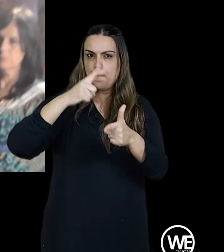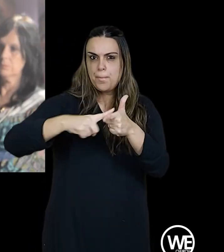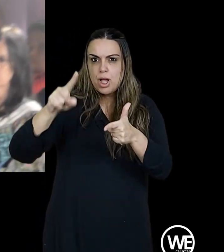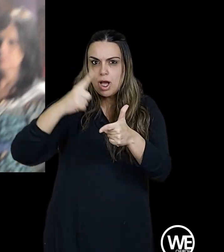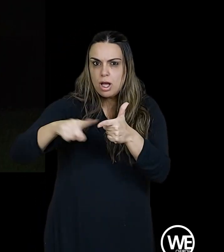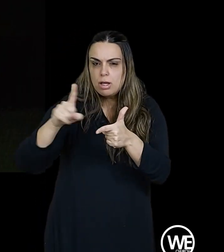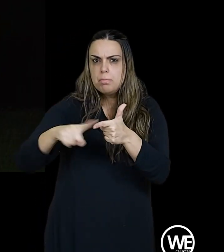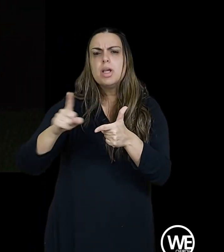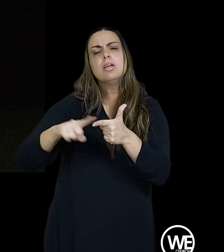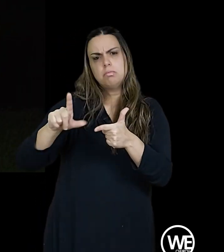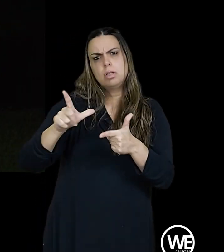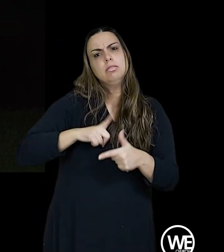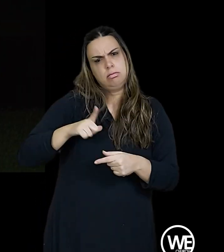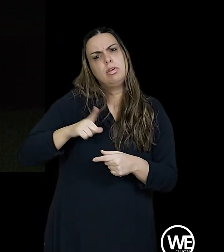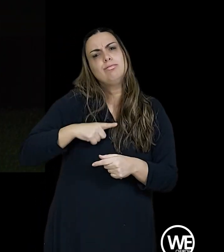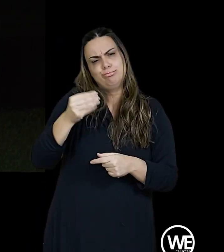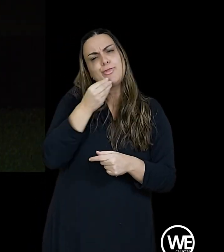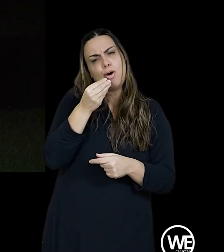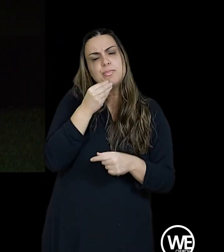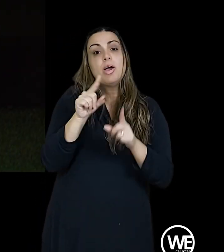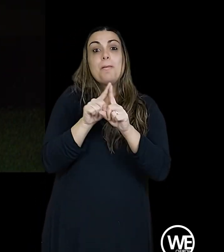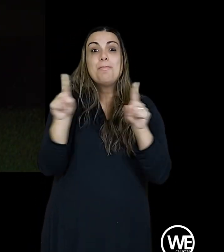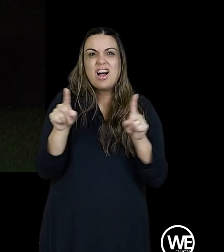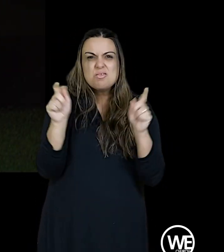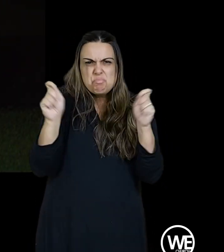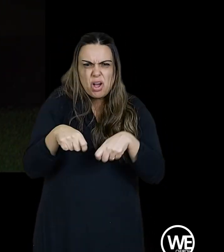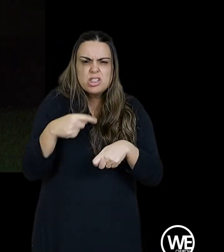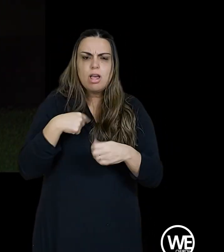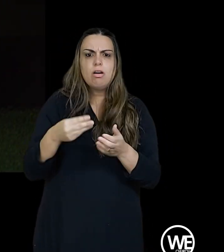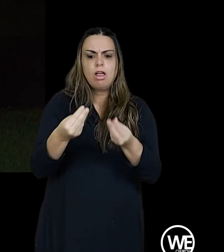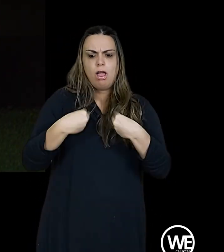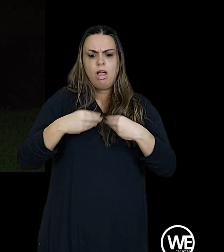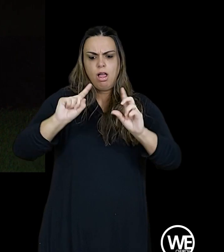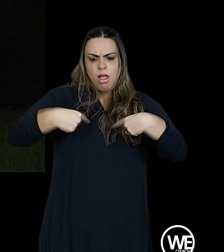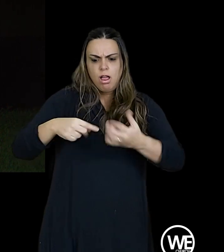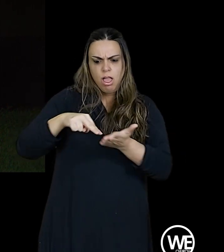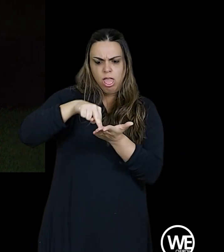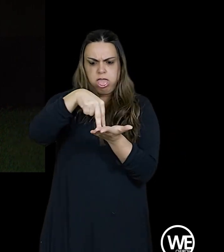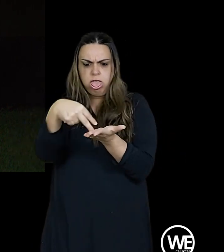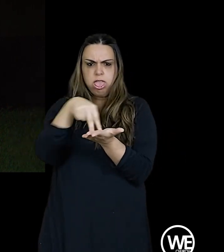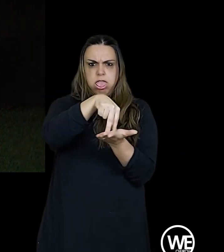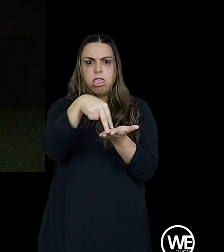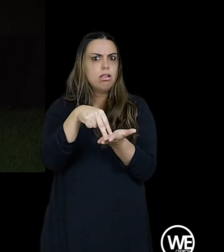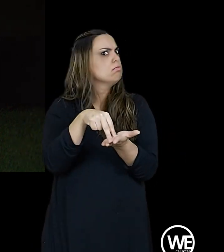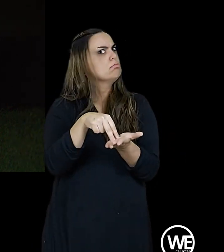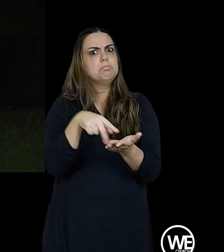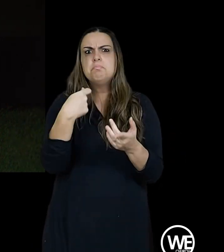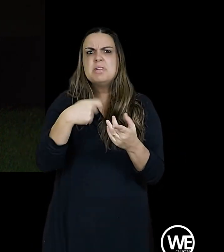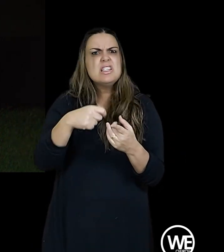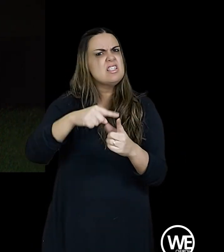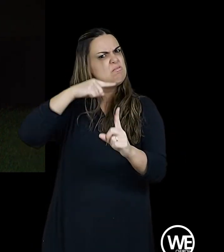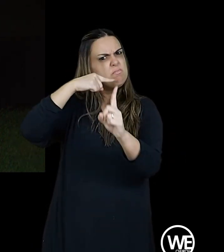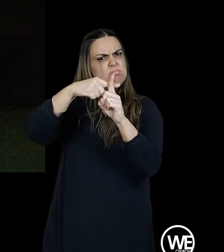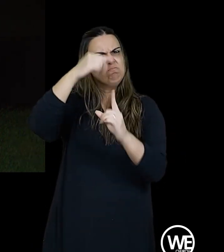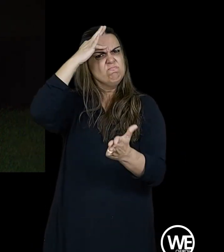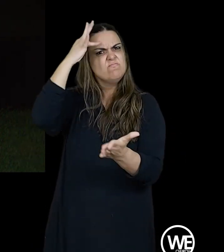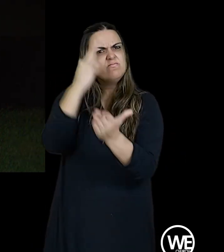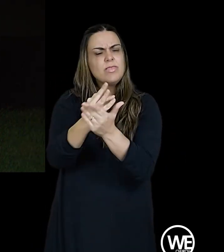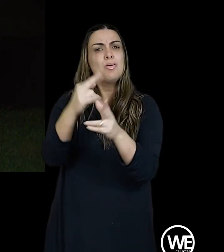nossos problemas não deveriam abalar a nossa fé, porque eles são pequenos demais mediante ao Deus que resolve todos os